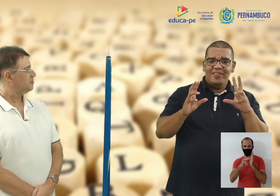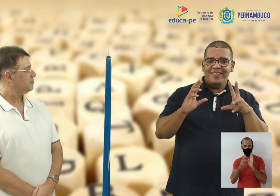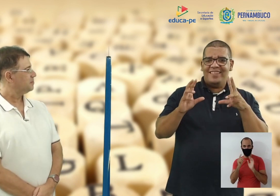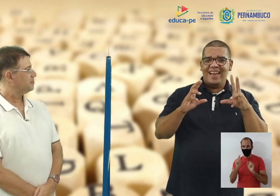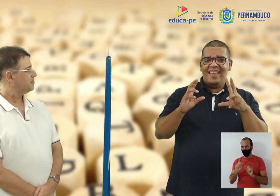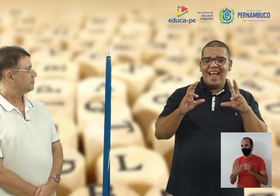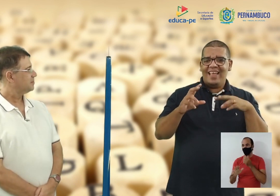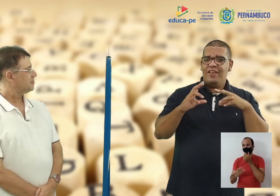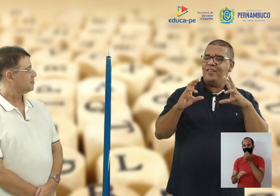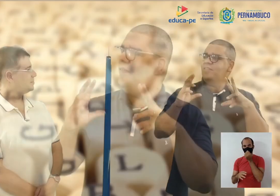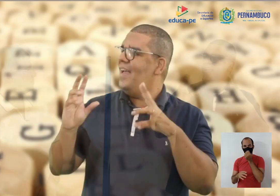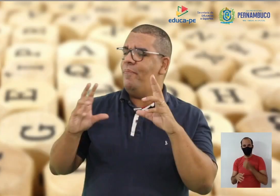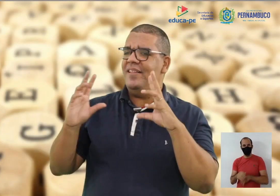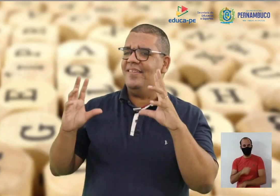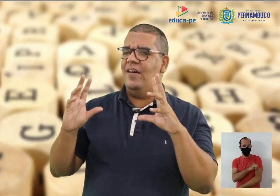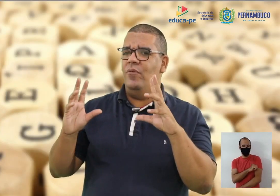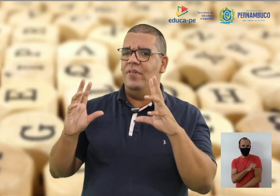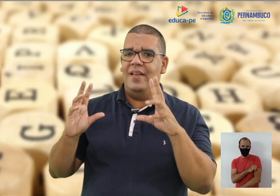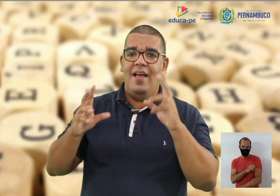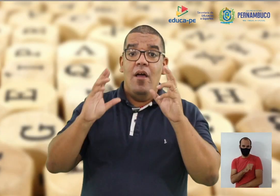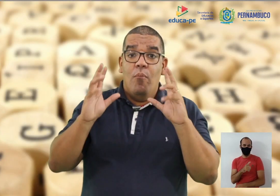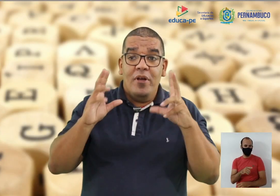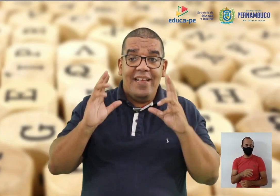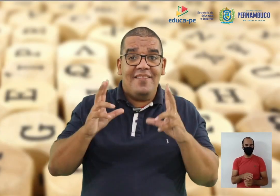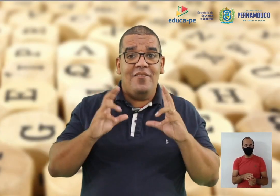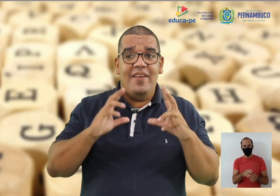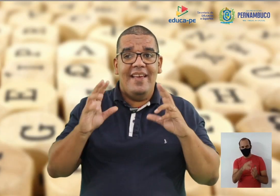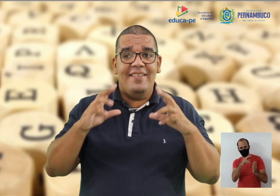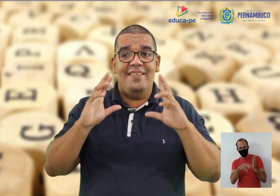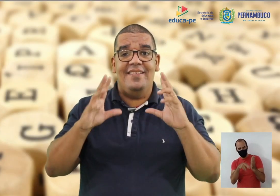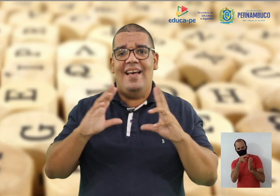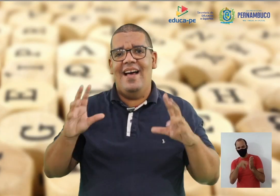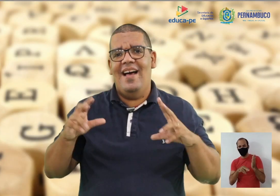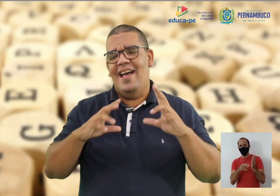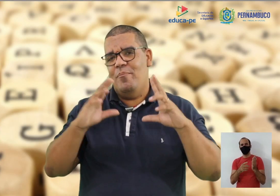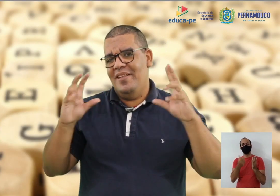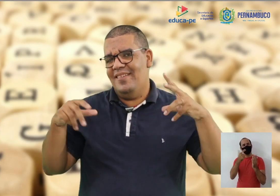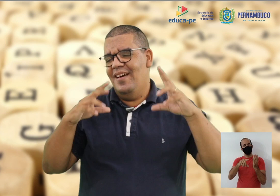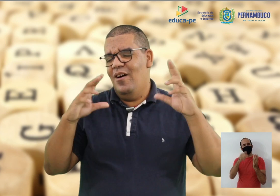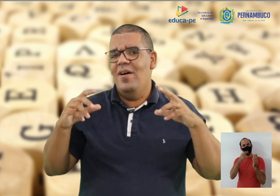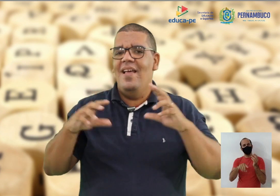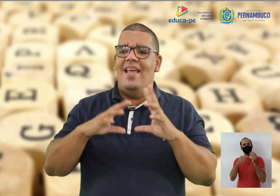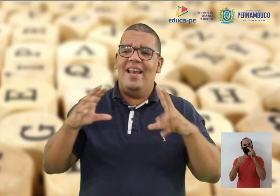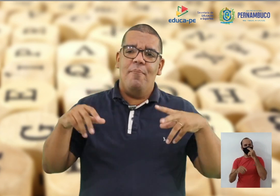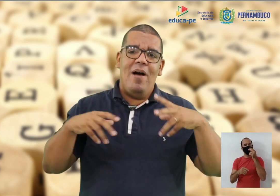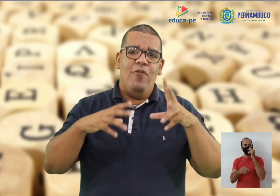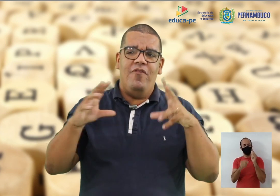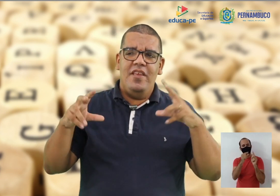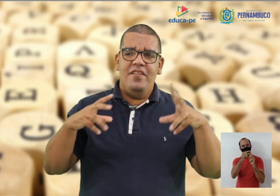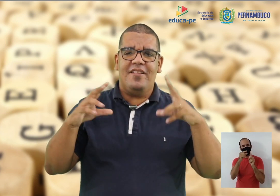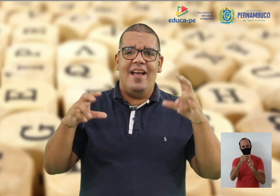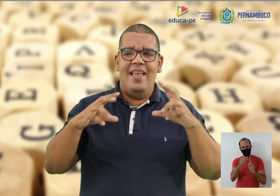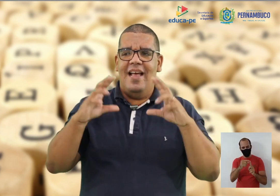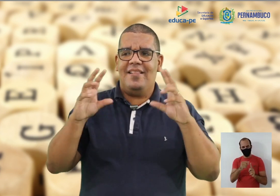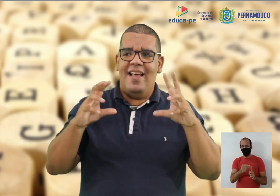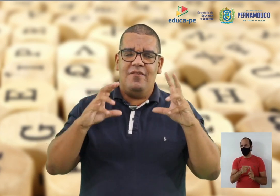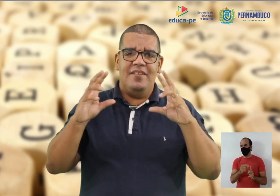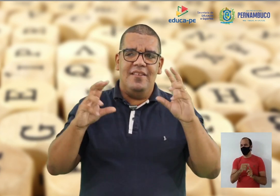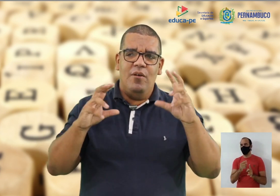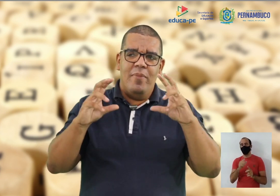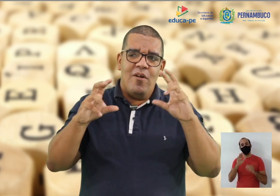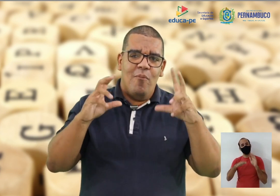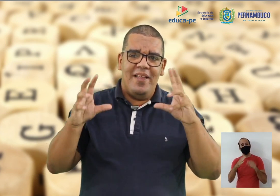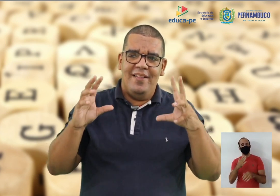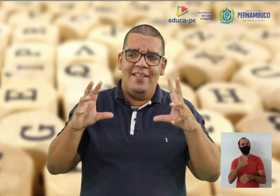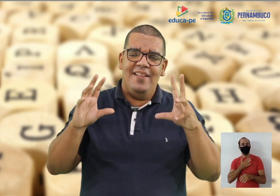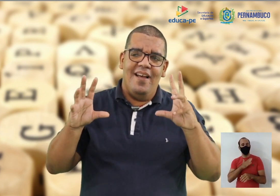ele pode estranhar a questão da repetição. Sim. Muitas vezes a repetição ela é mal vista e até às vezes